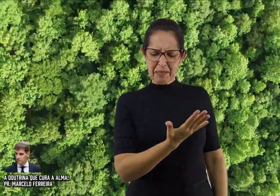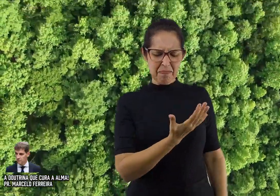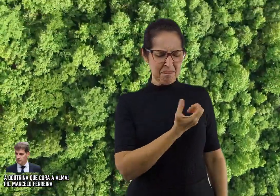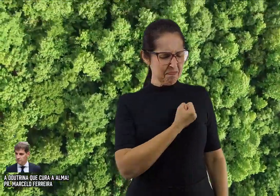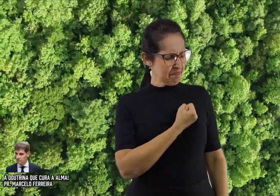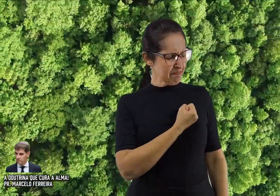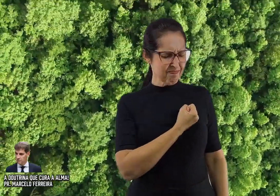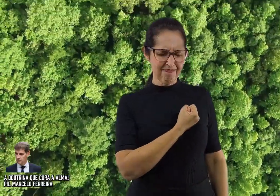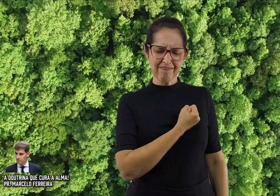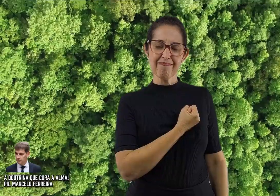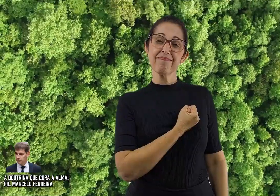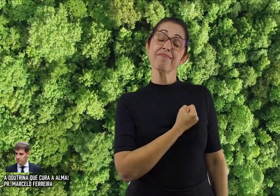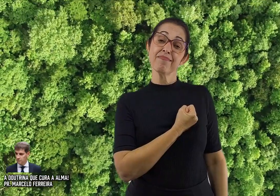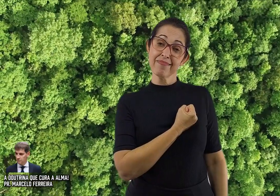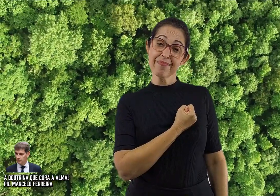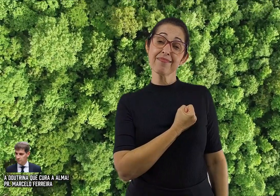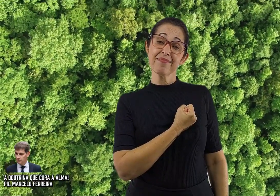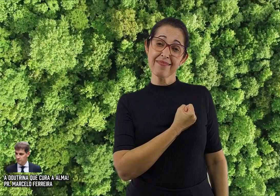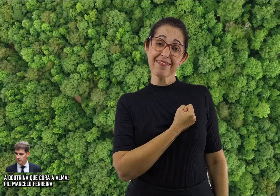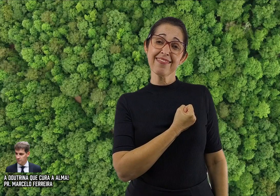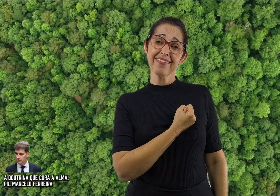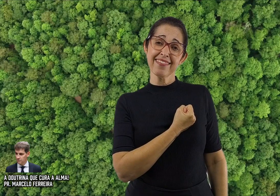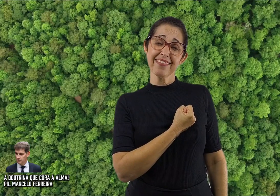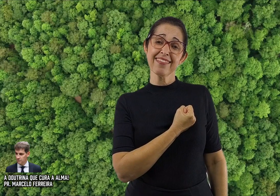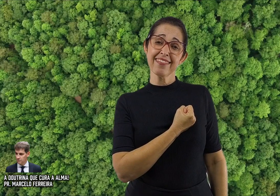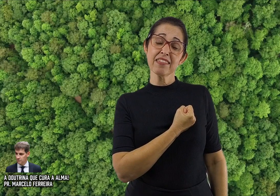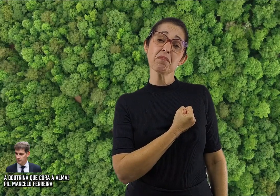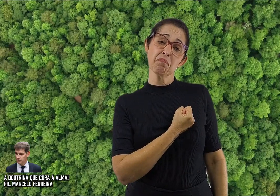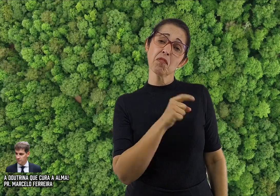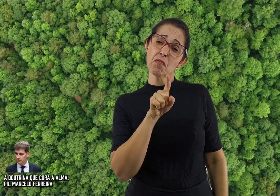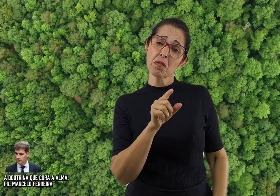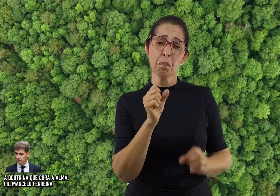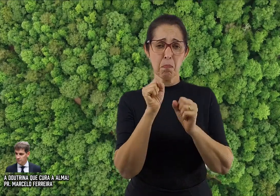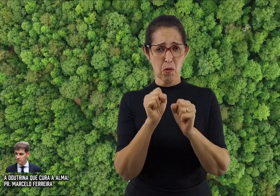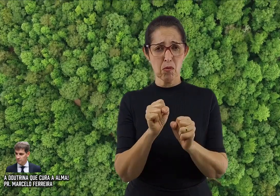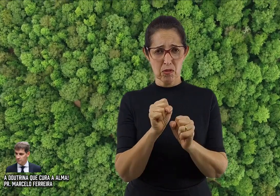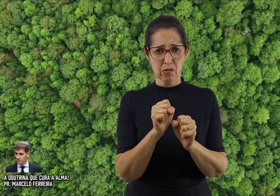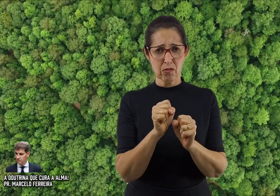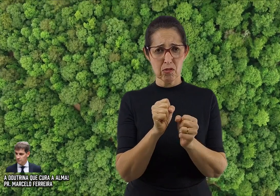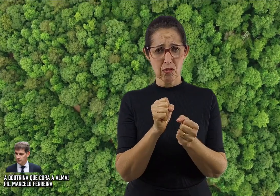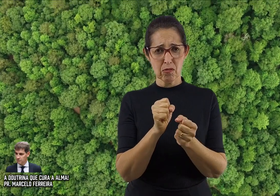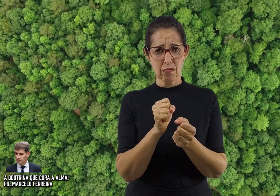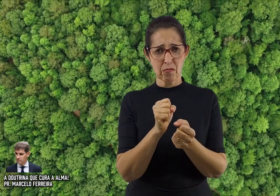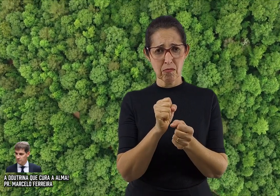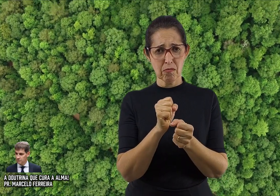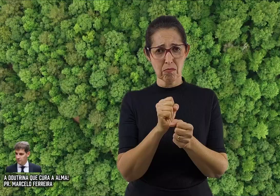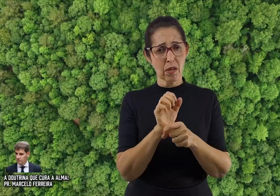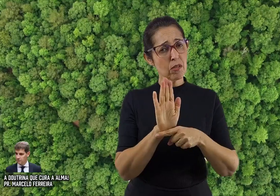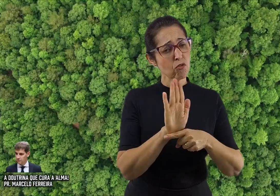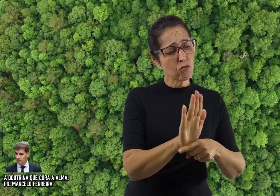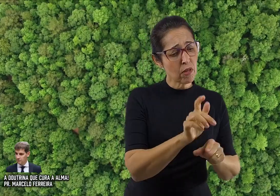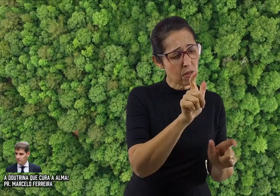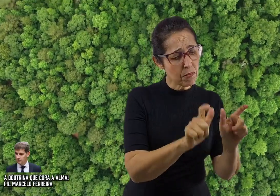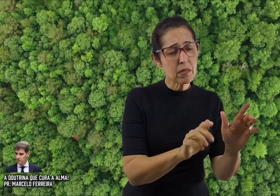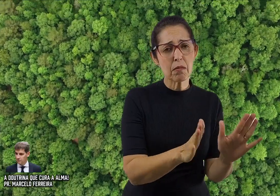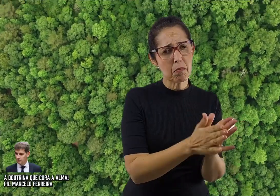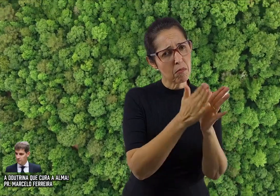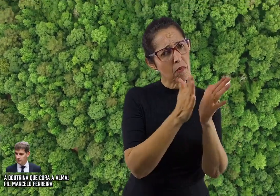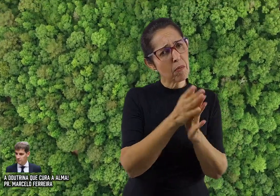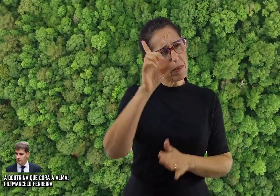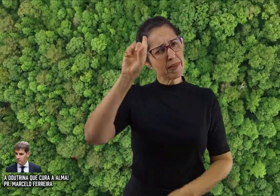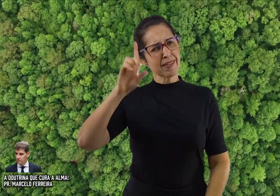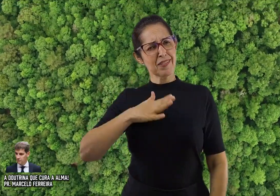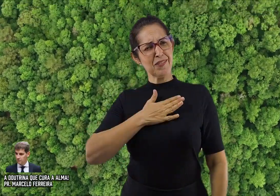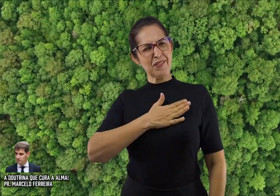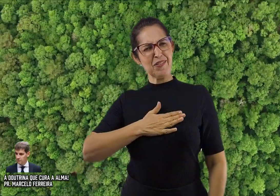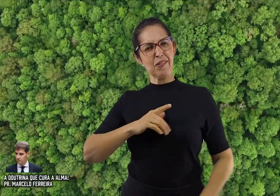por mim. Todos que puderem devem ajudar os pobres. Isso é bom, isso é nobre e agrada o Senhor, inclusive. Mas